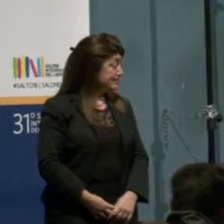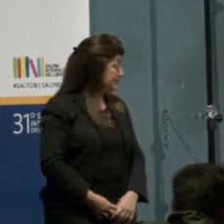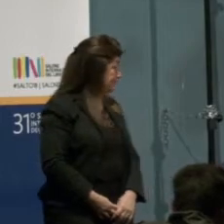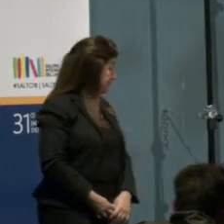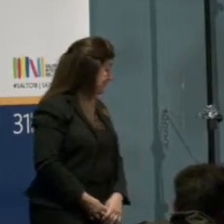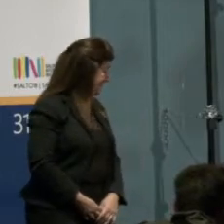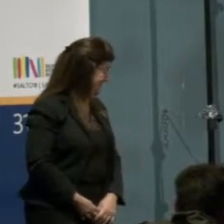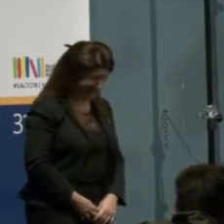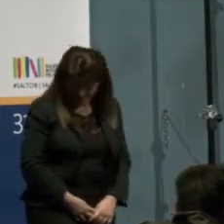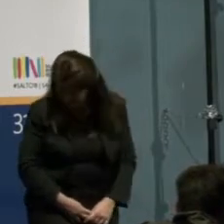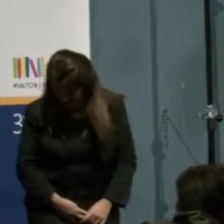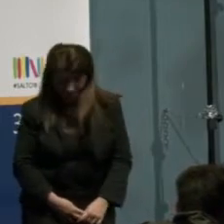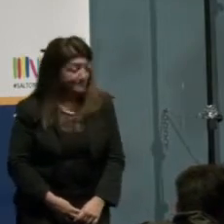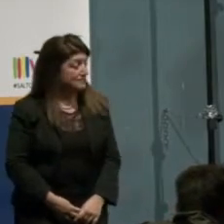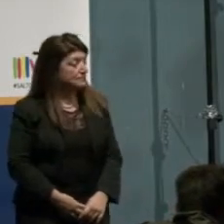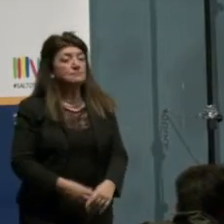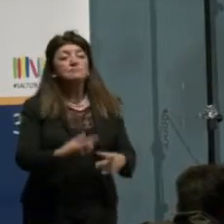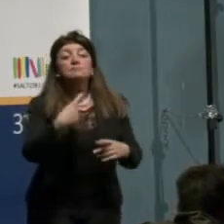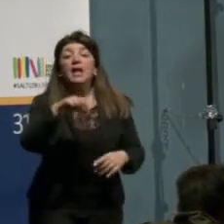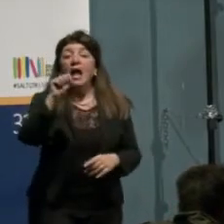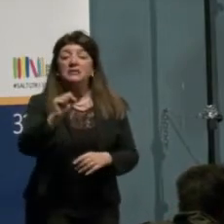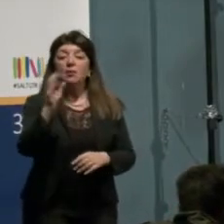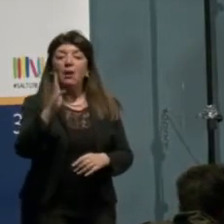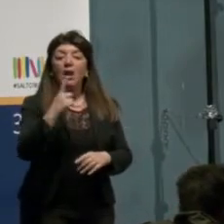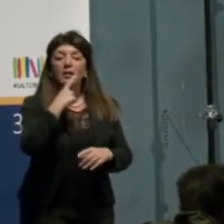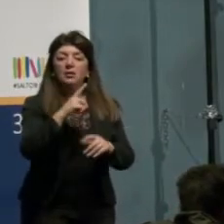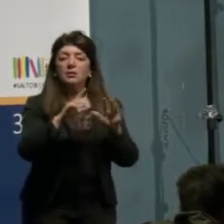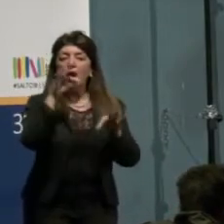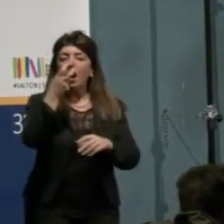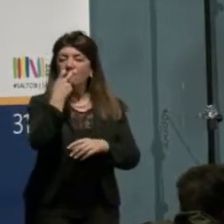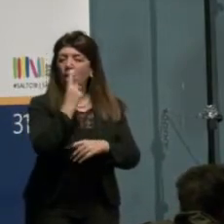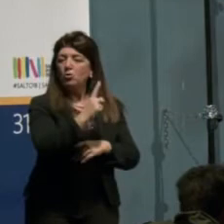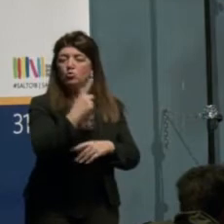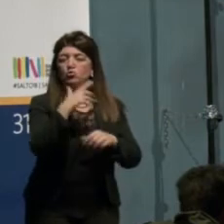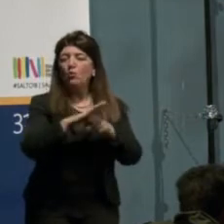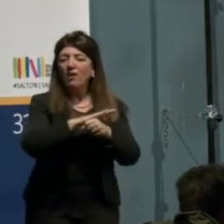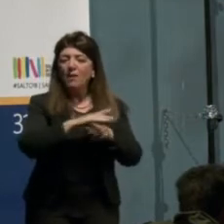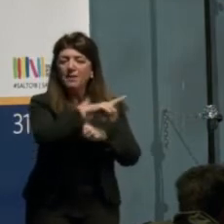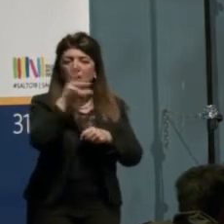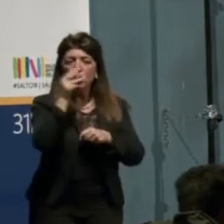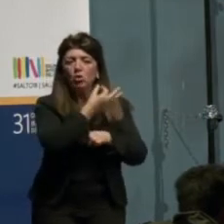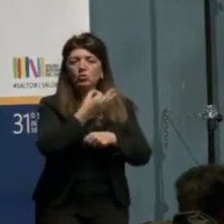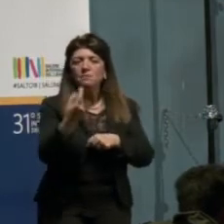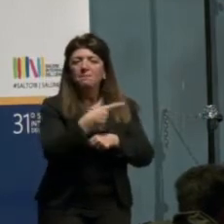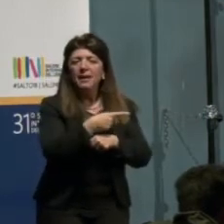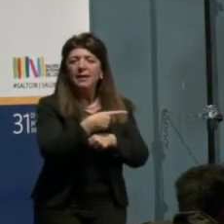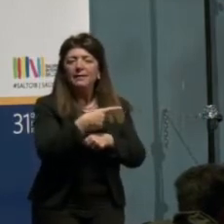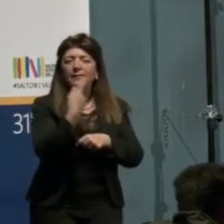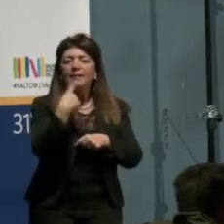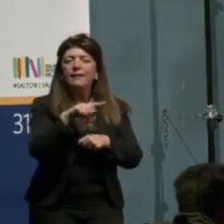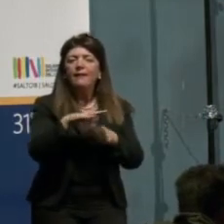alessandra ballerini che è legale della famiglia forse avete imparato a conoscere anche come in qualche modo volto che la